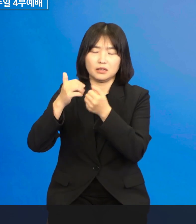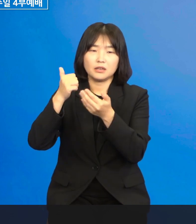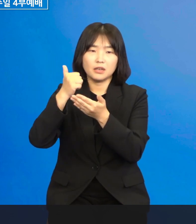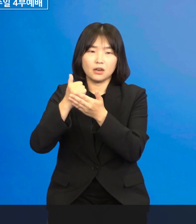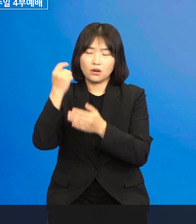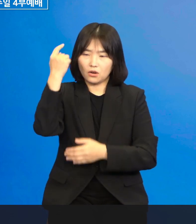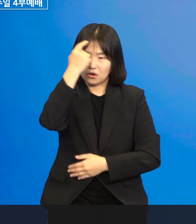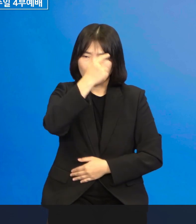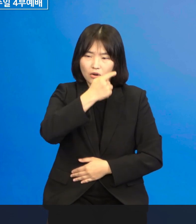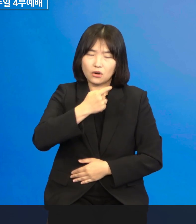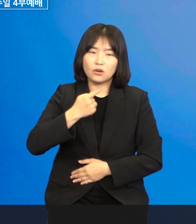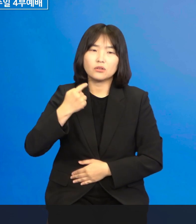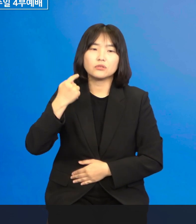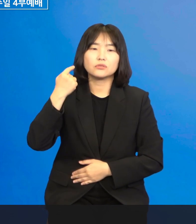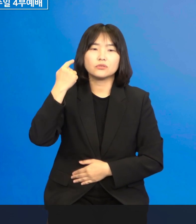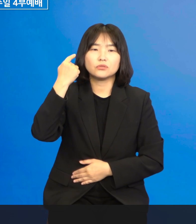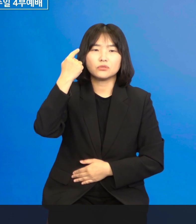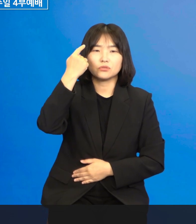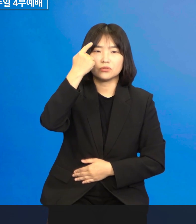나의